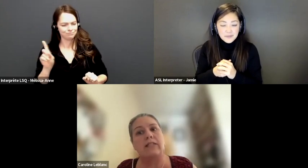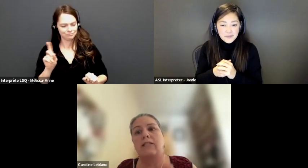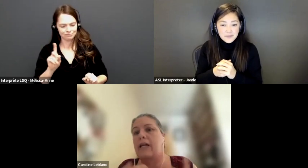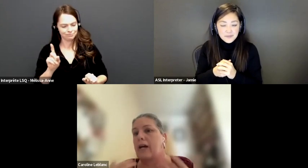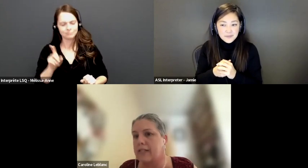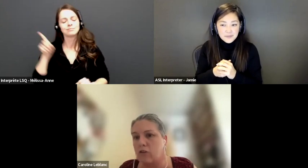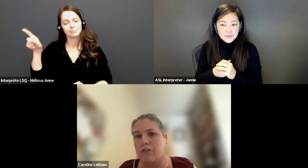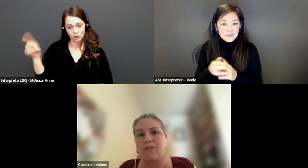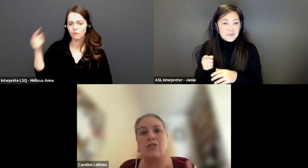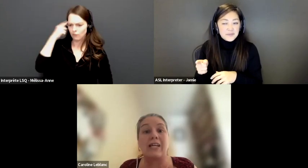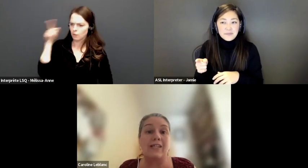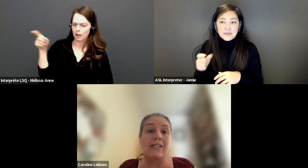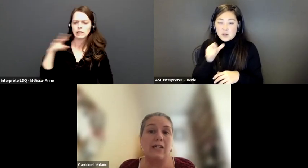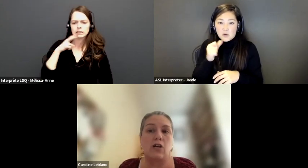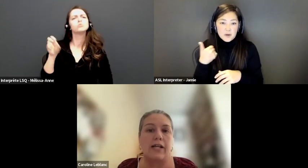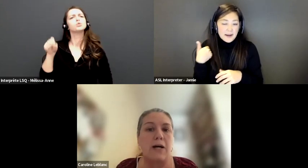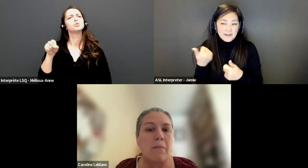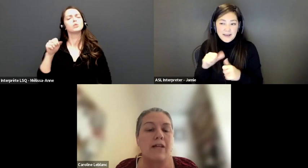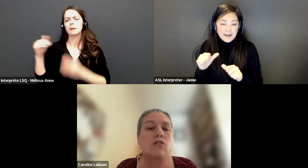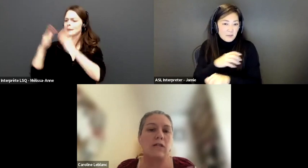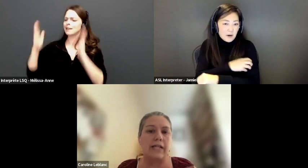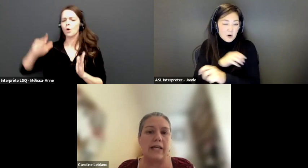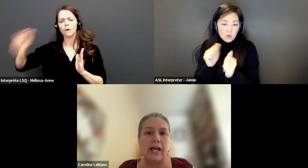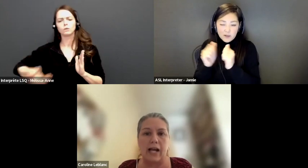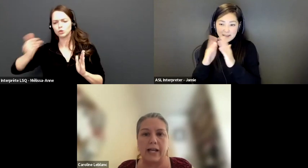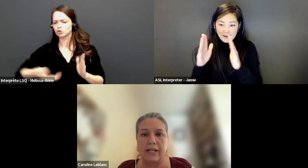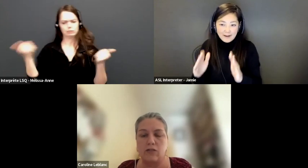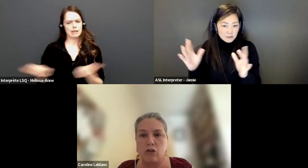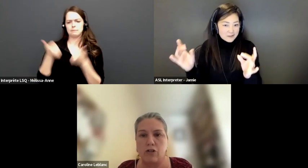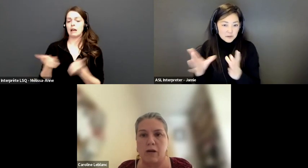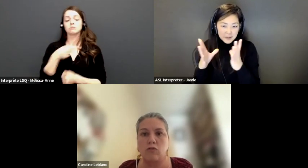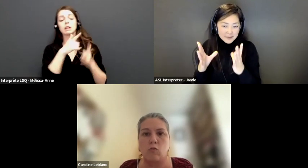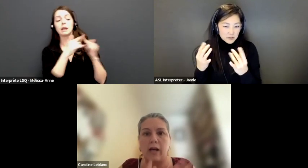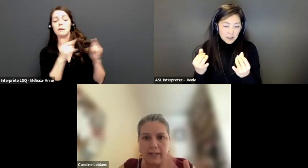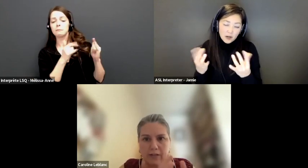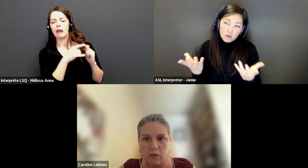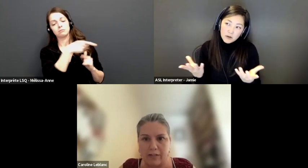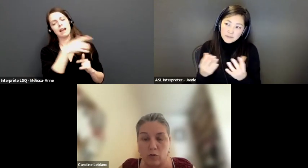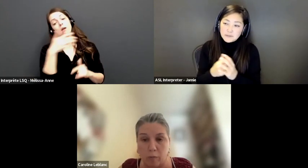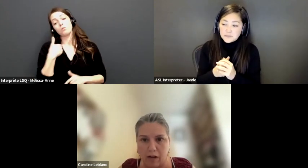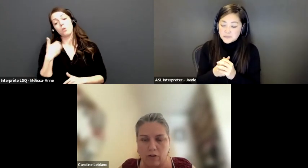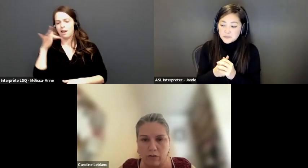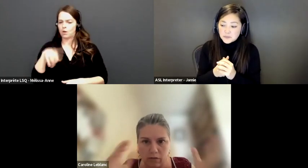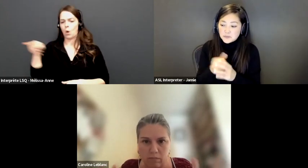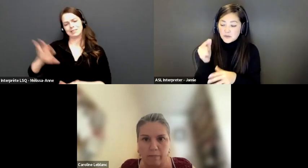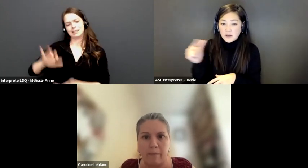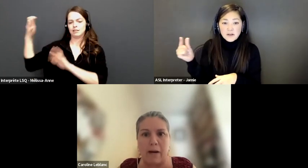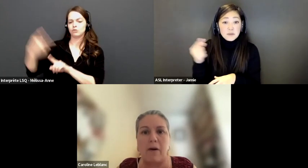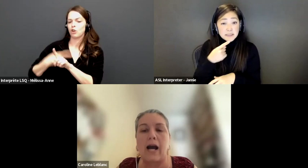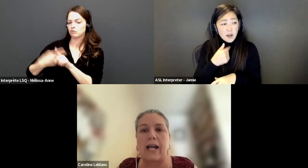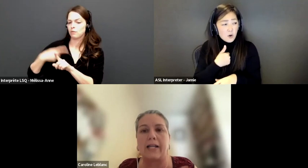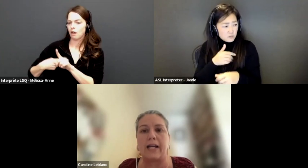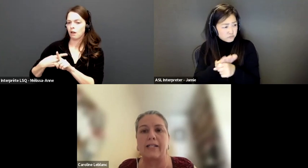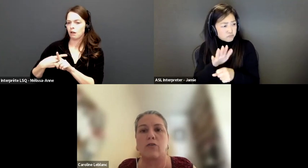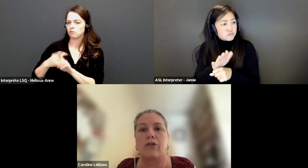gouvernement dit qu'il y a assez de refuges et nie que les campements sont liés à la crise du logement, du moins à ce moment-là, par